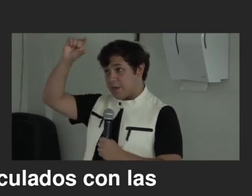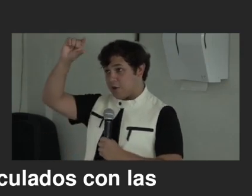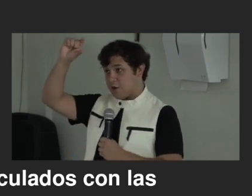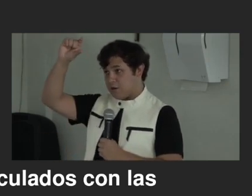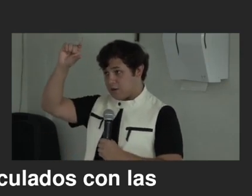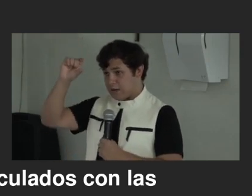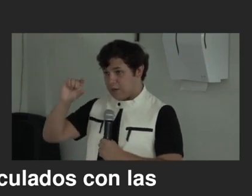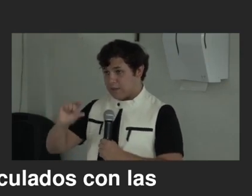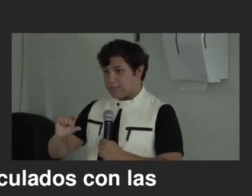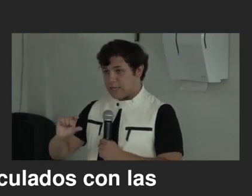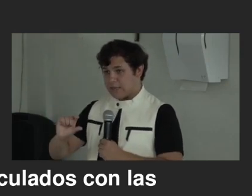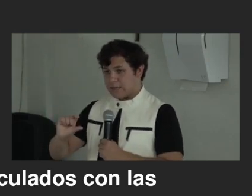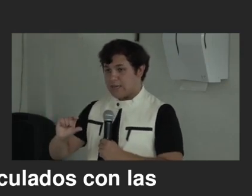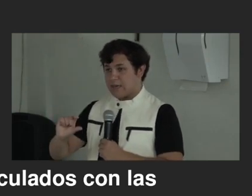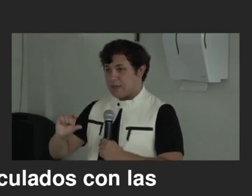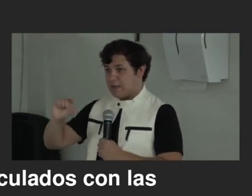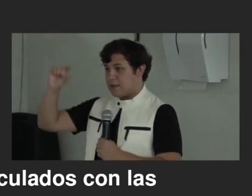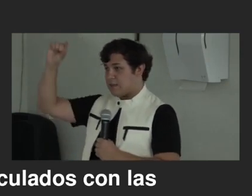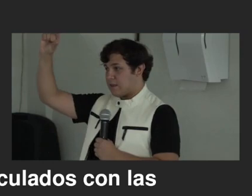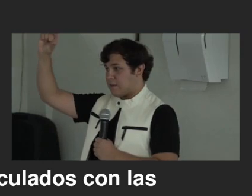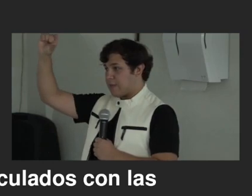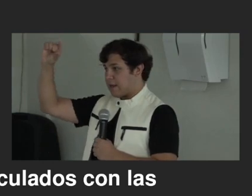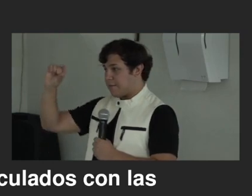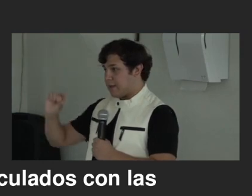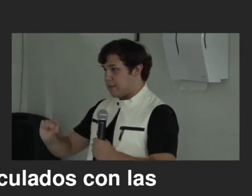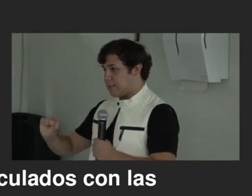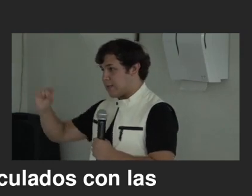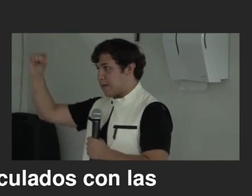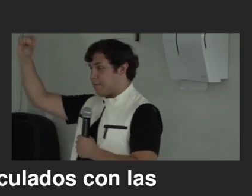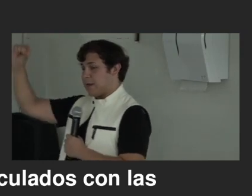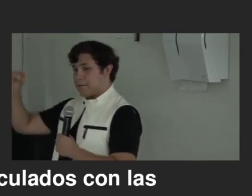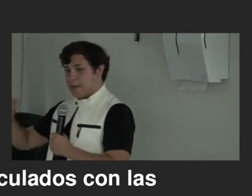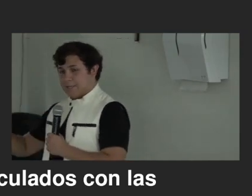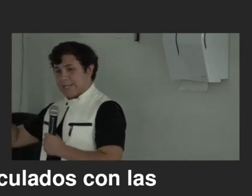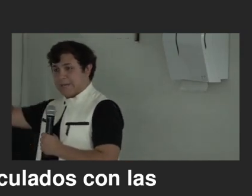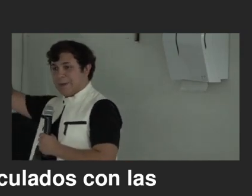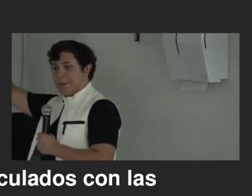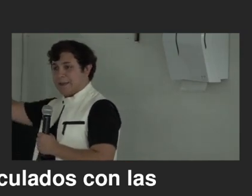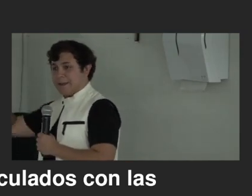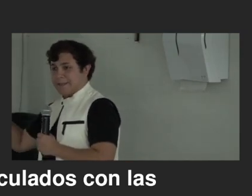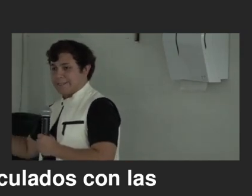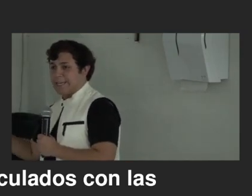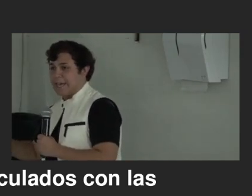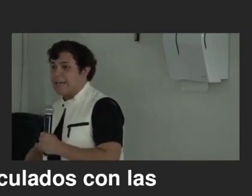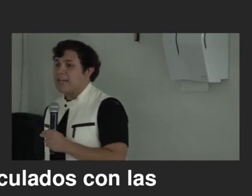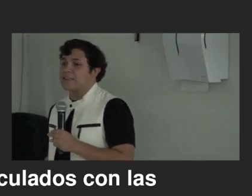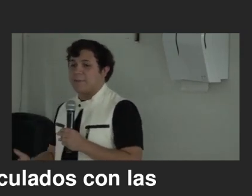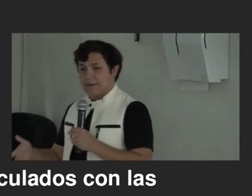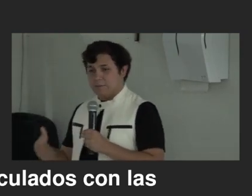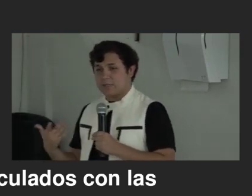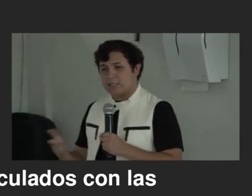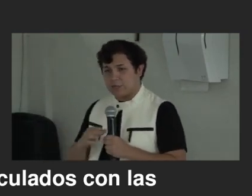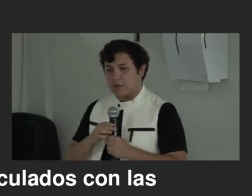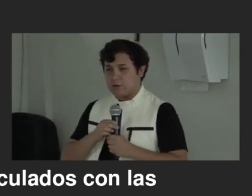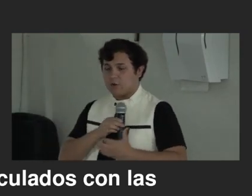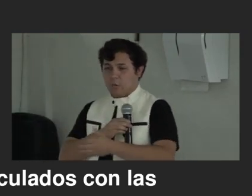español, lengua de señas, seña. Palabra, seña, palabra, seña, palabra, seña. Y terminamos haciendo algo como